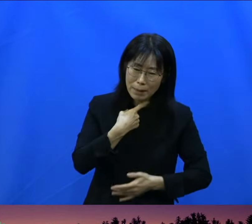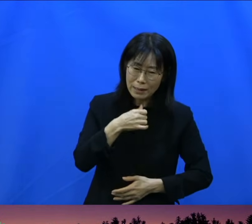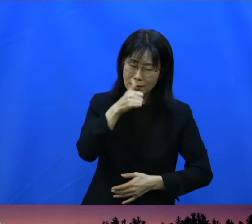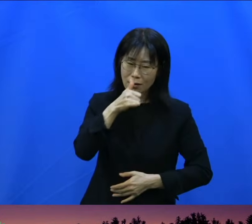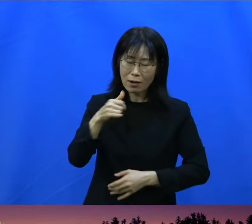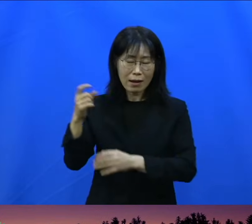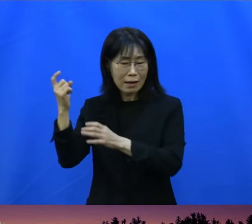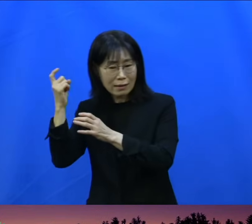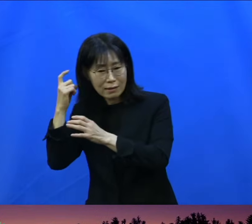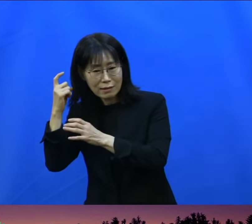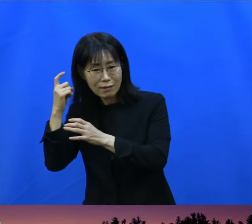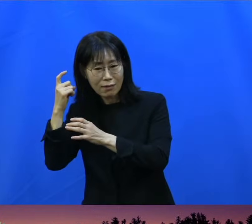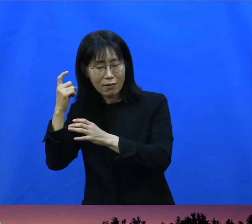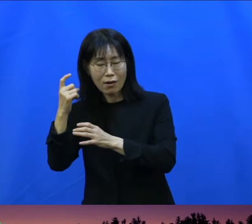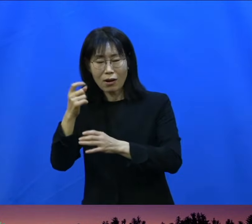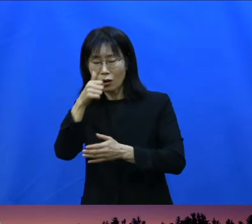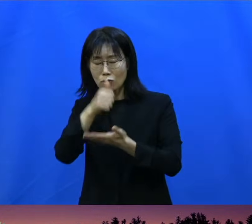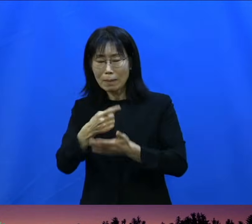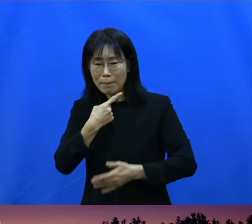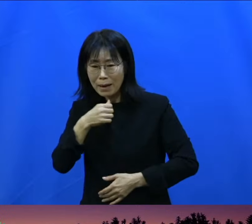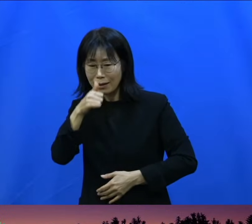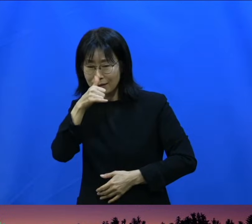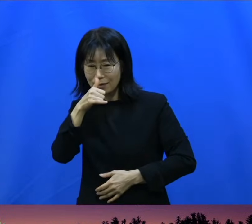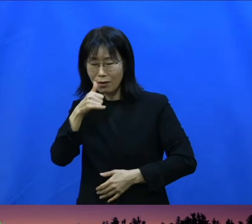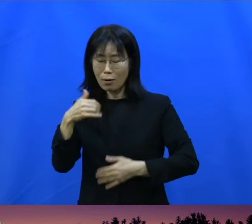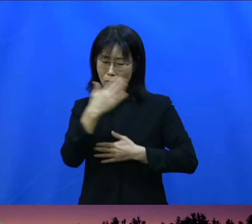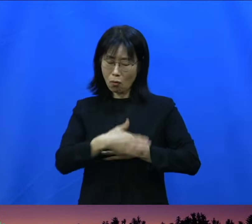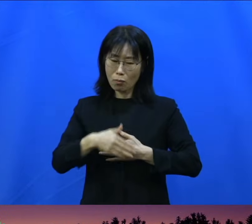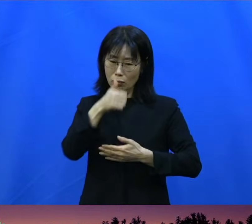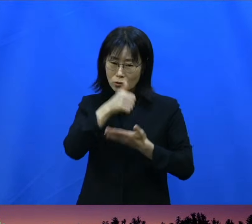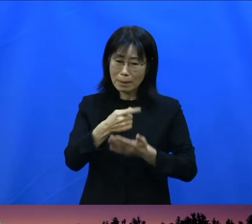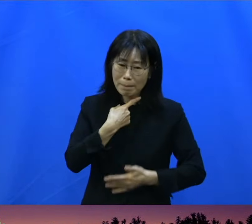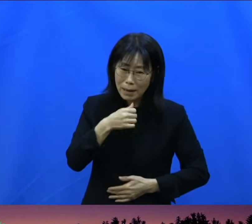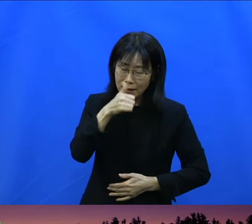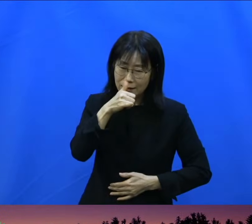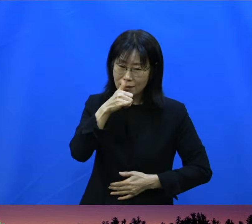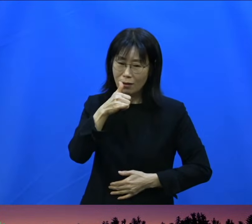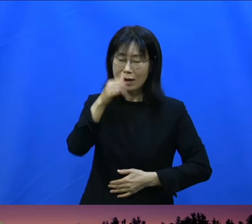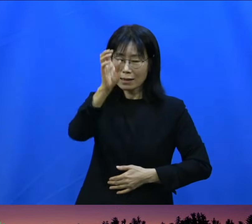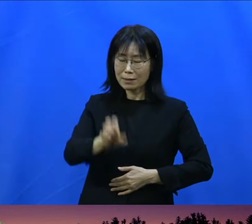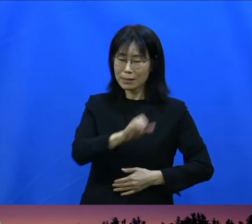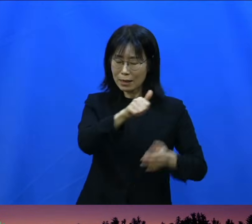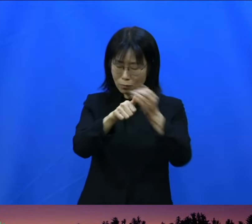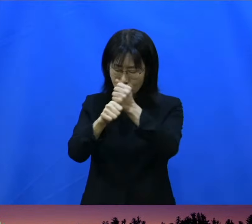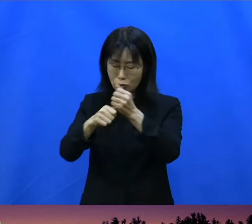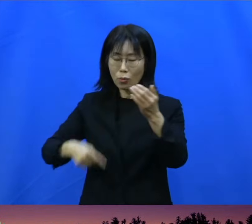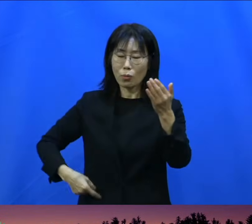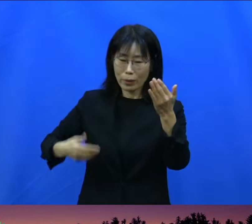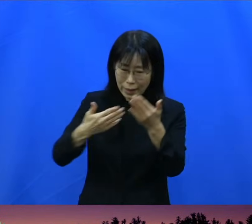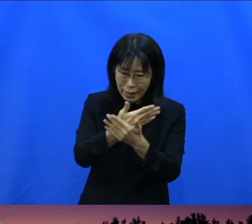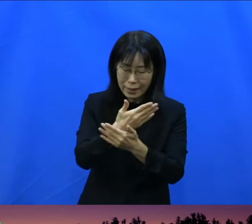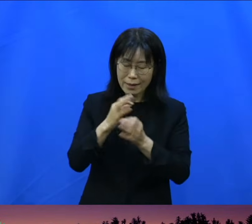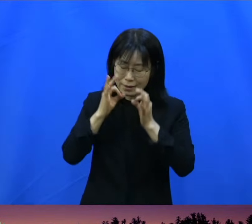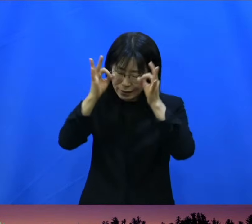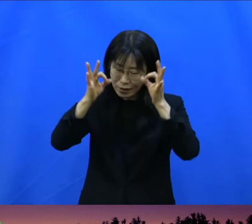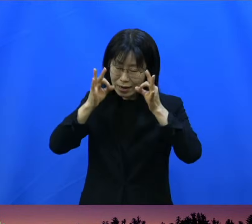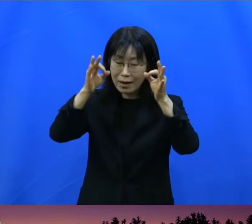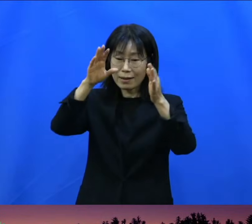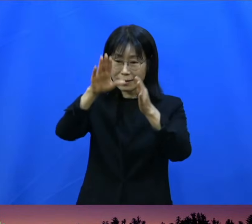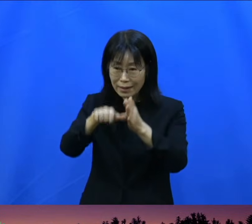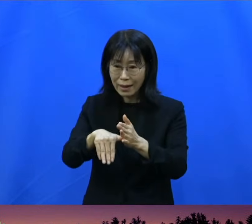짓는 우리의 온몸이 그리스도의 십자가로 정결케 되는 이 정화의 작업을 끊임없이 해나갈 때 우리를